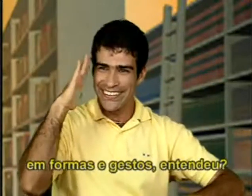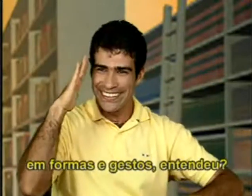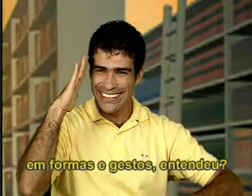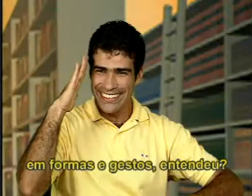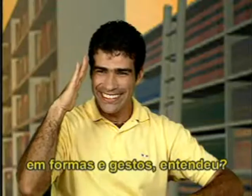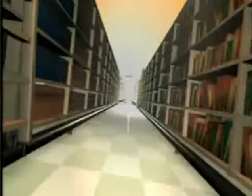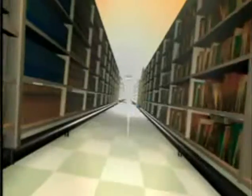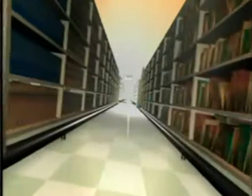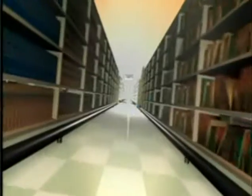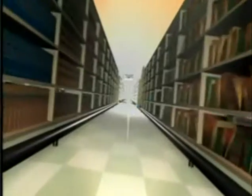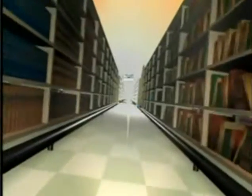gestos. Entendeu?